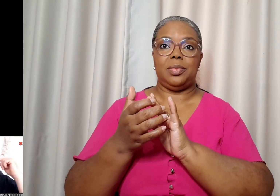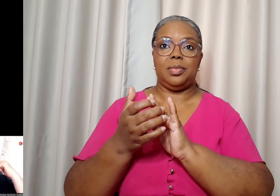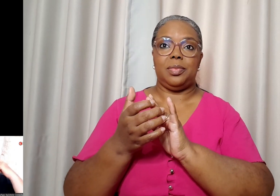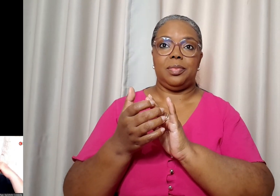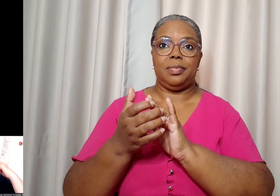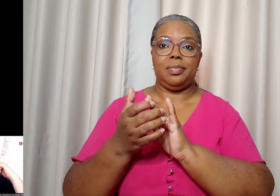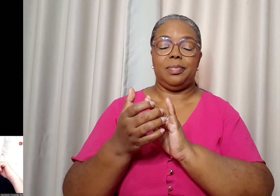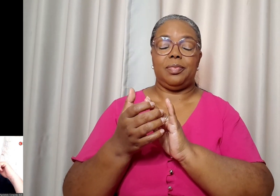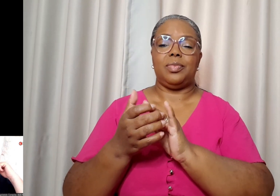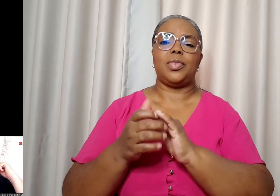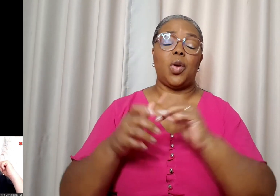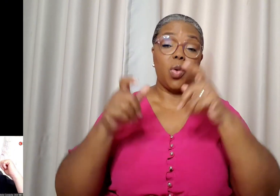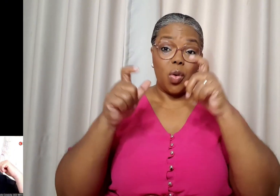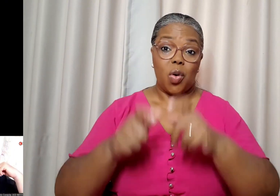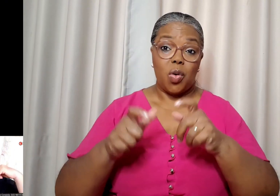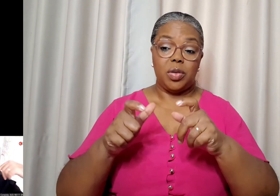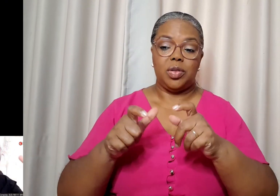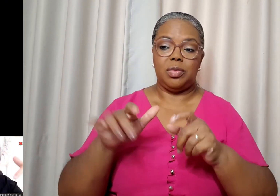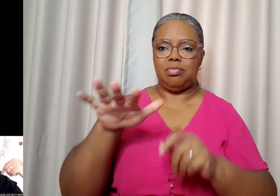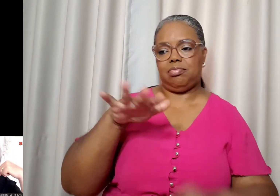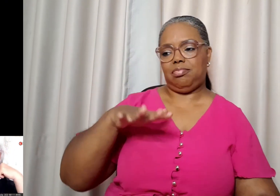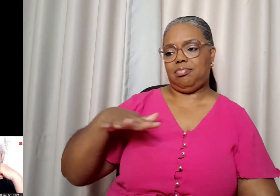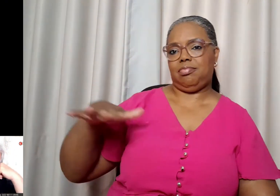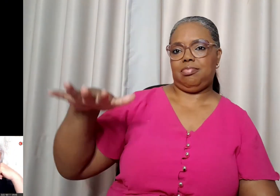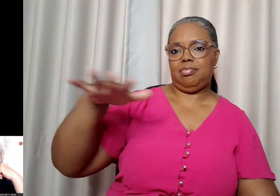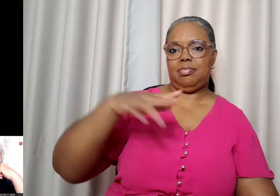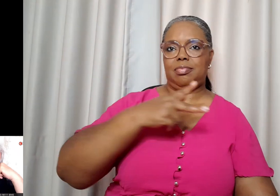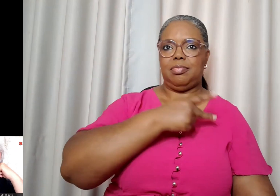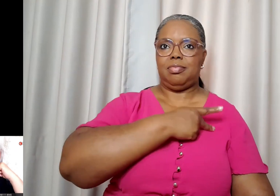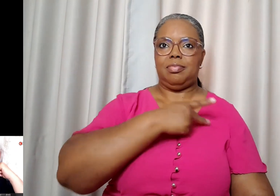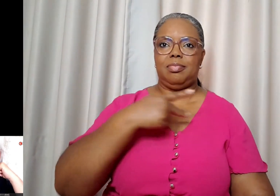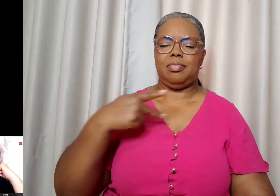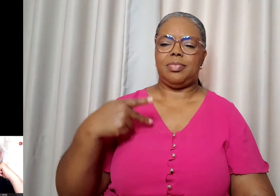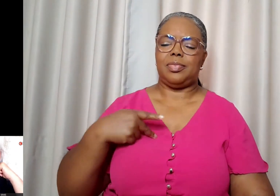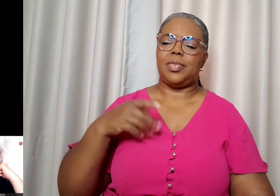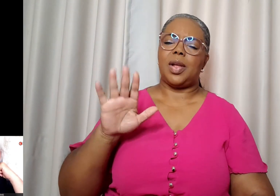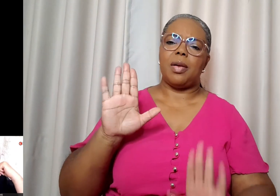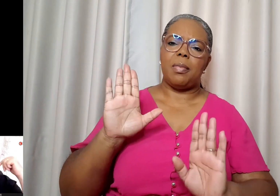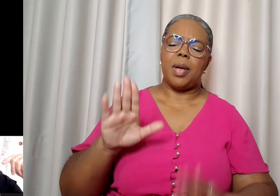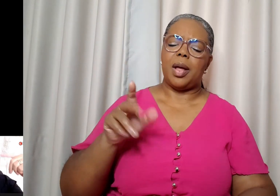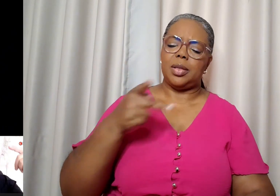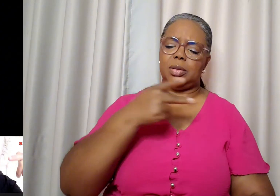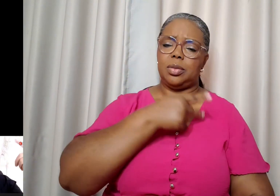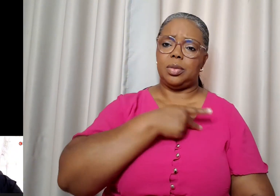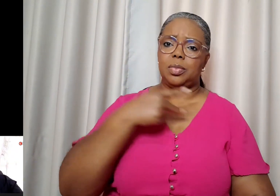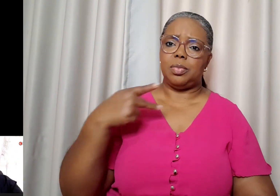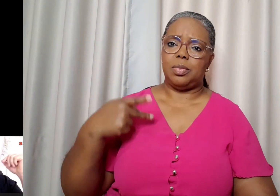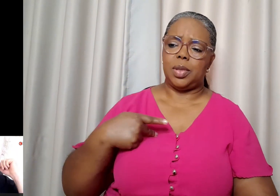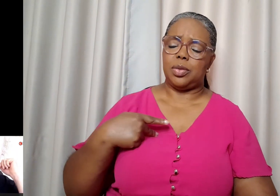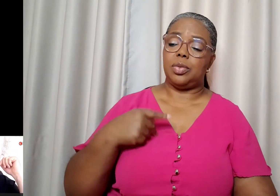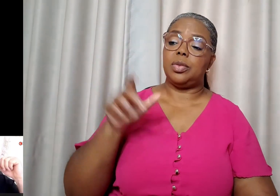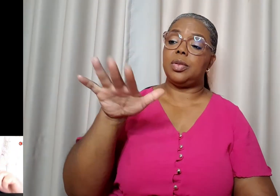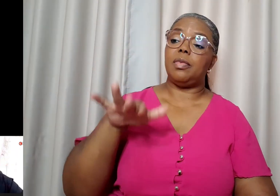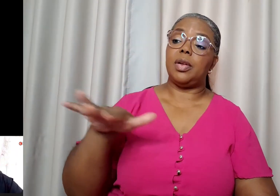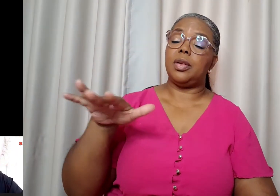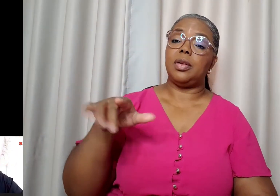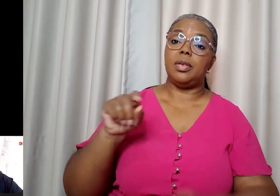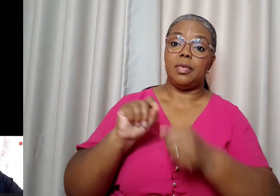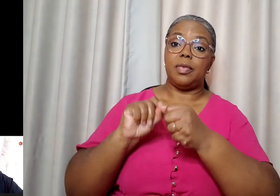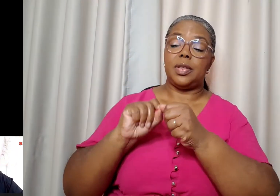Pastores. E os pastores estavam fazendo o que ali? Cuidando de ovelhas para ganhar dinheiro.